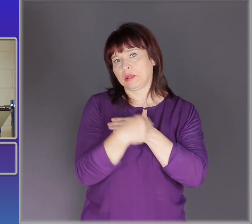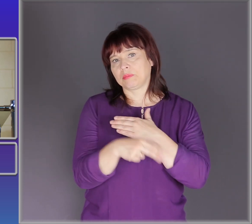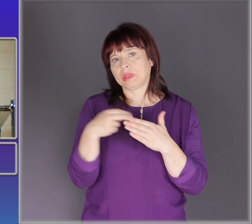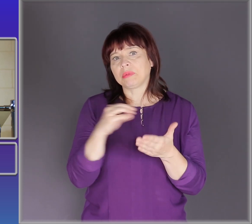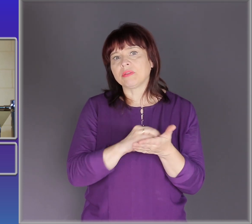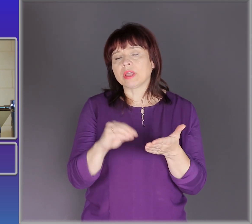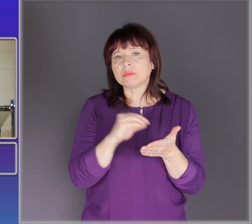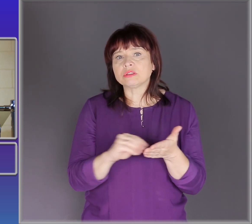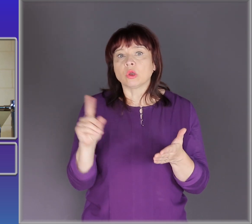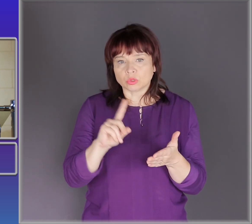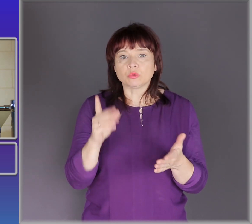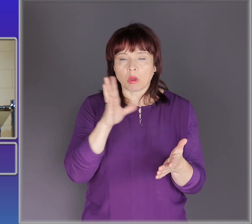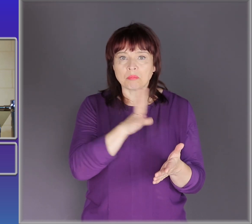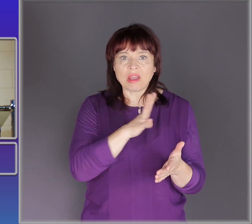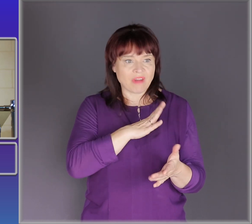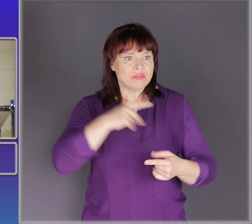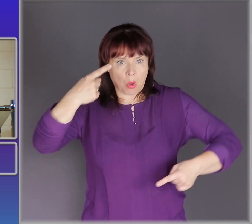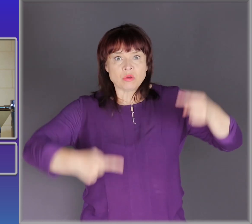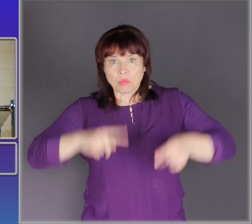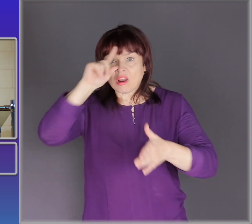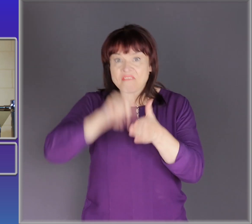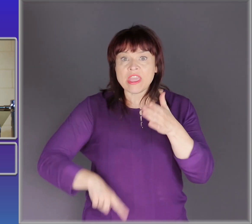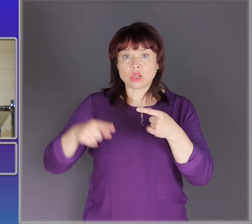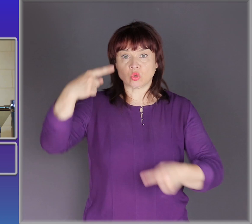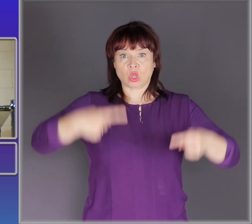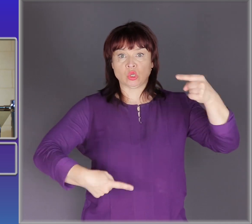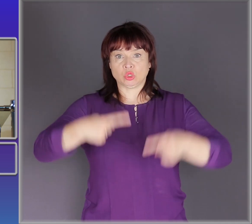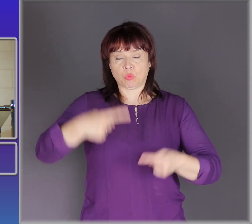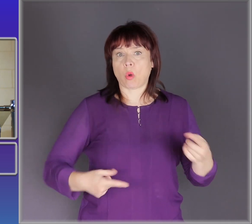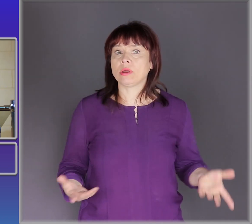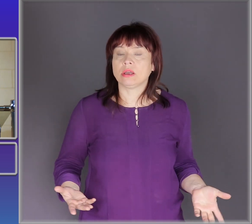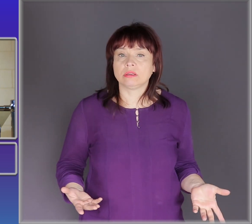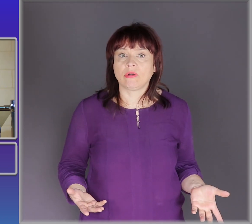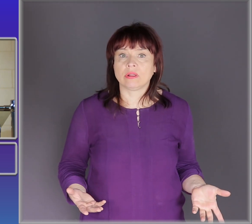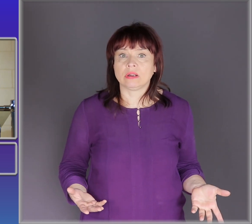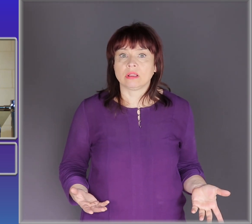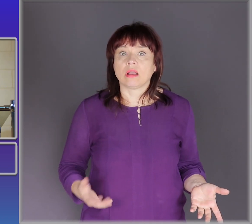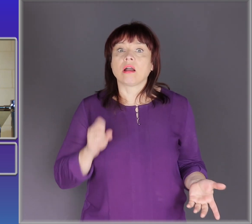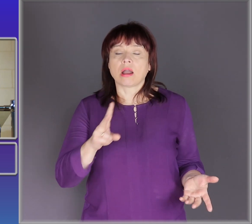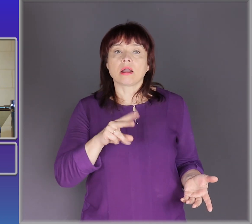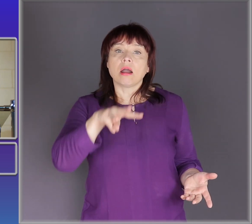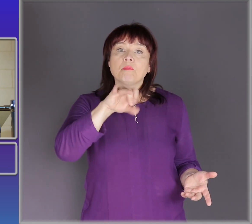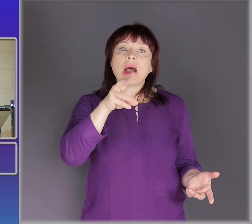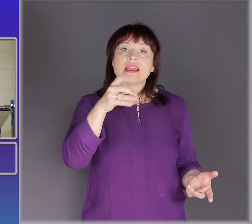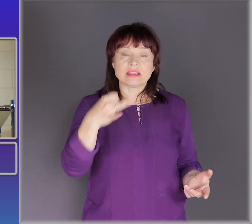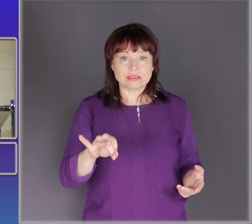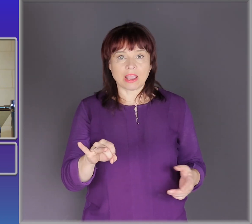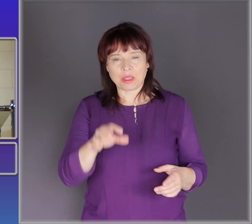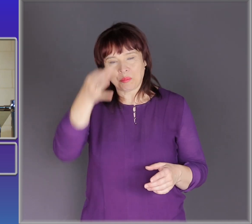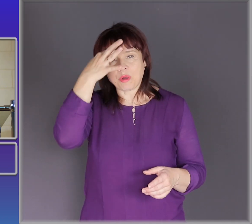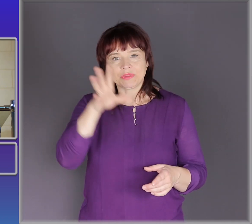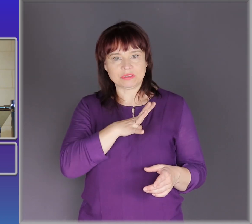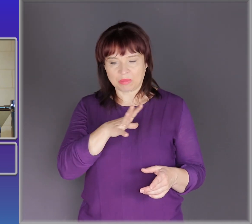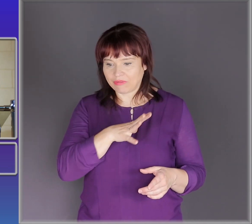писание рассказывает от духу в битвах и баталиях когда к примеру мы находим как моисей приходится